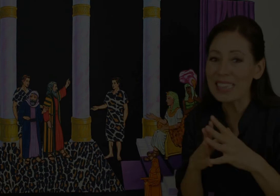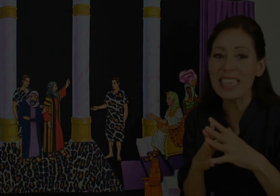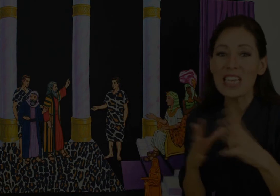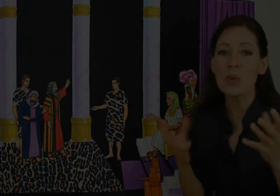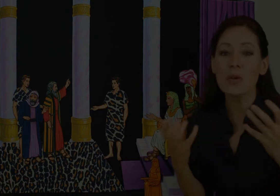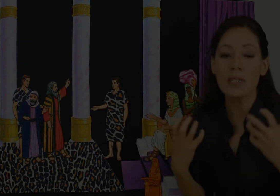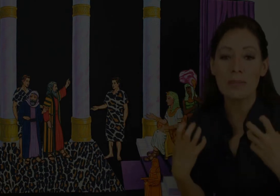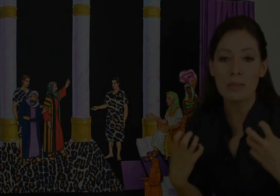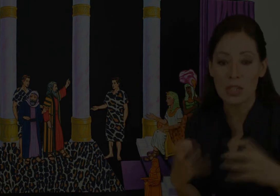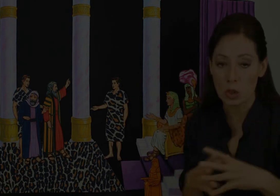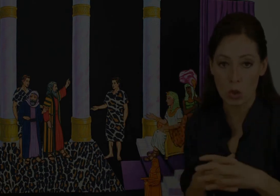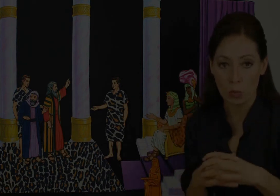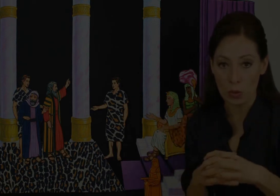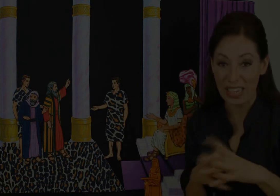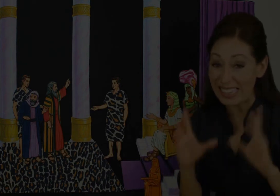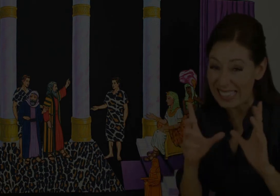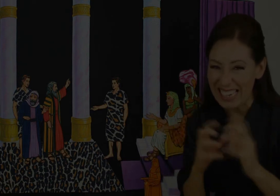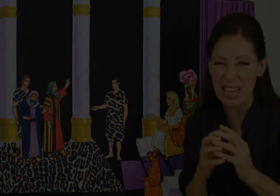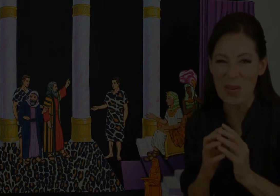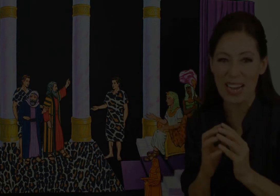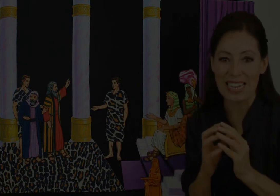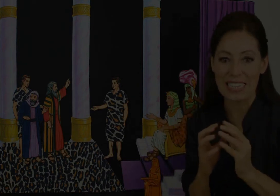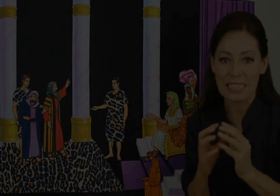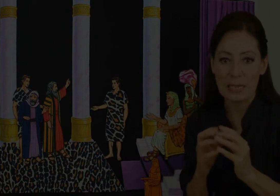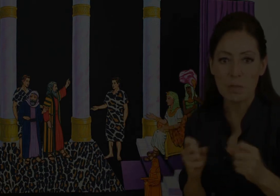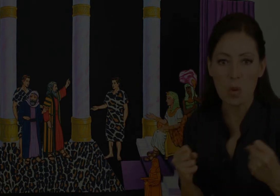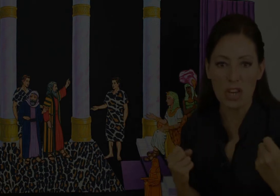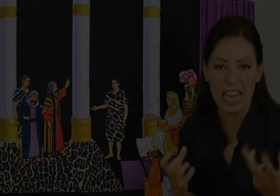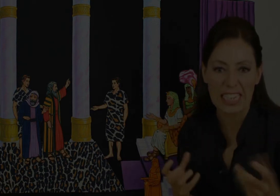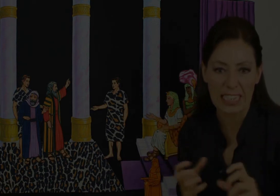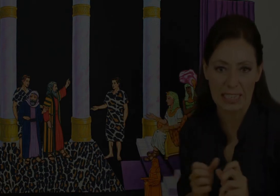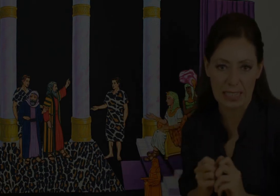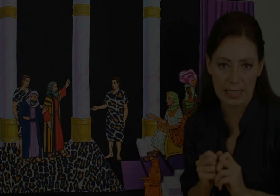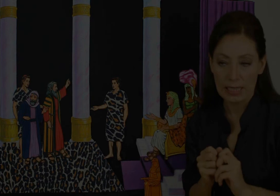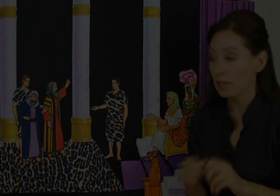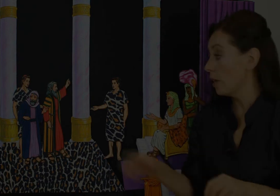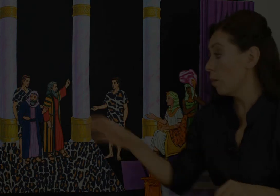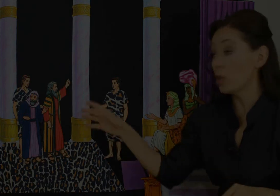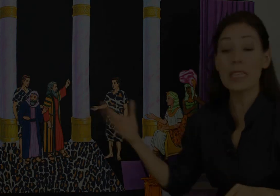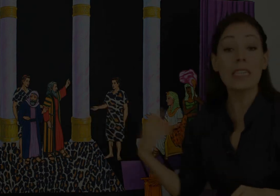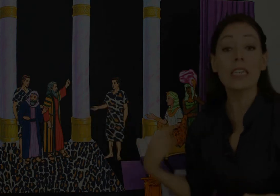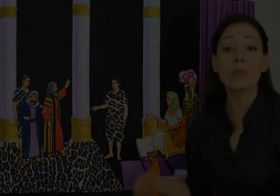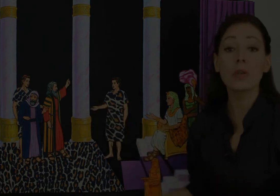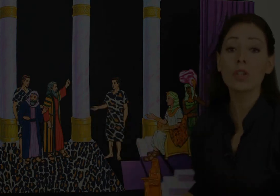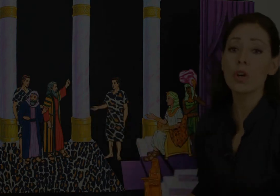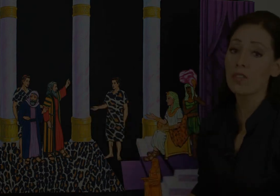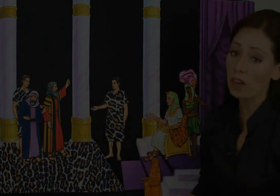cuídate de no volver a ver mi rostro, porque el día que lo hagas, morirás. Moisés le respondió a